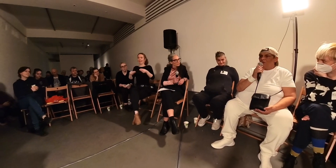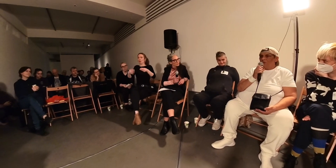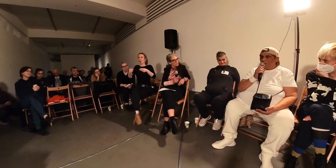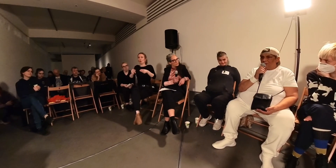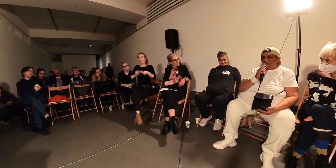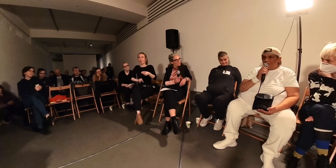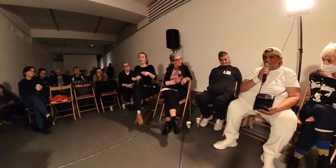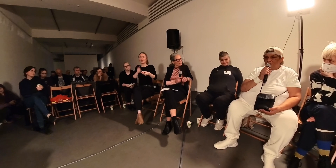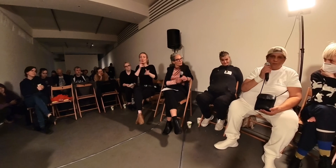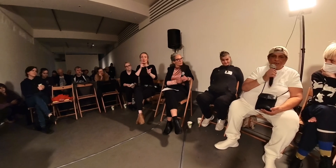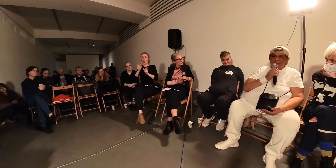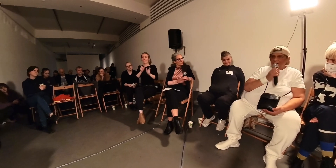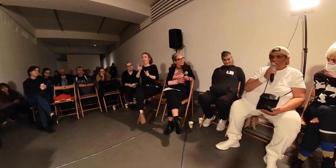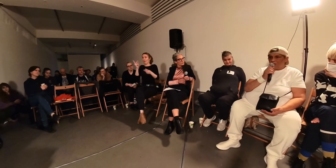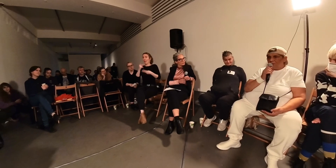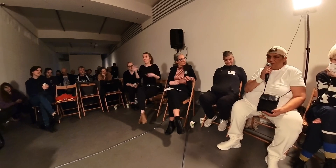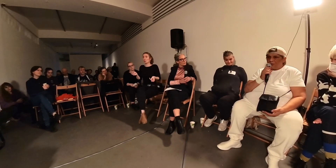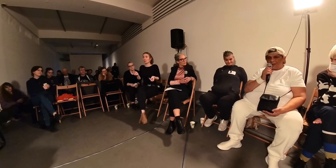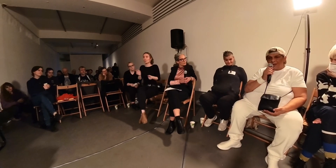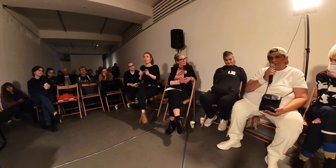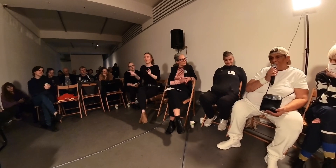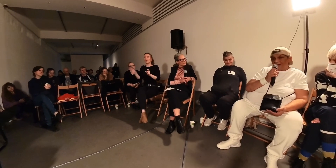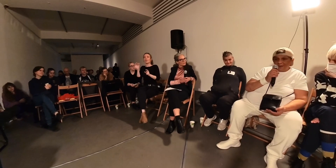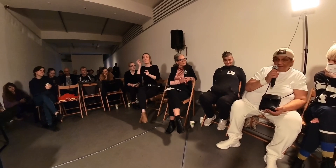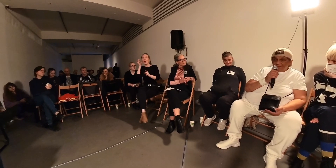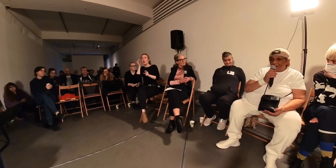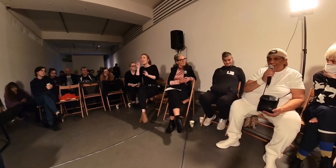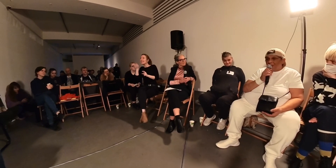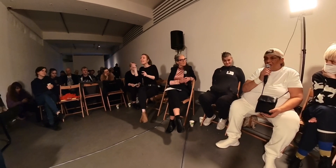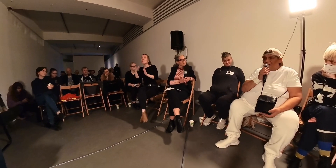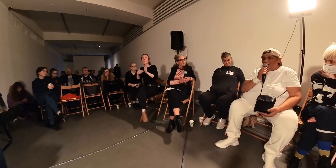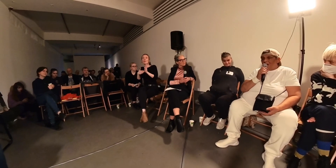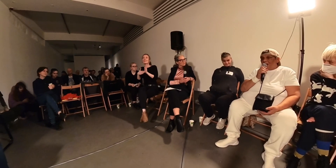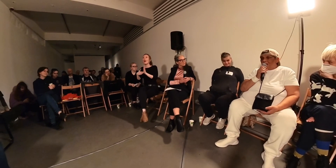porozumět těm slovům, to, co mi říkali holky, buď Monika nebo Magda.